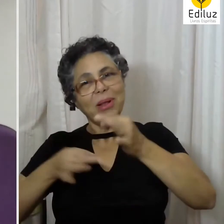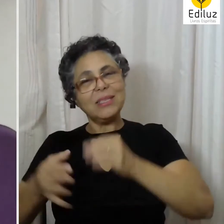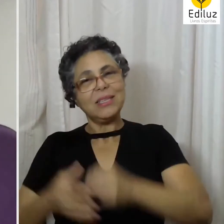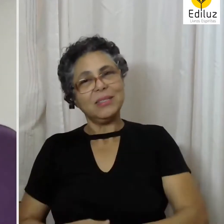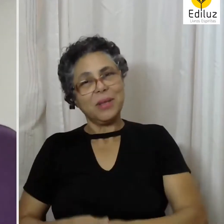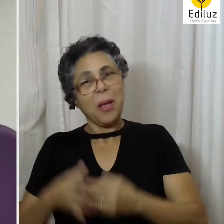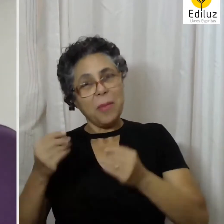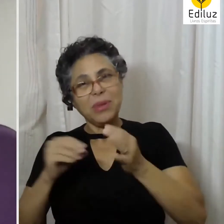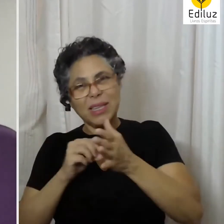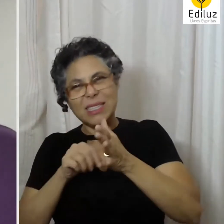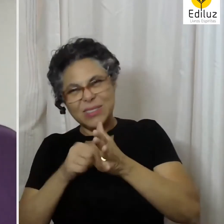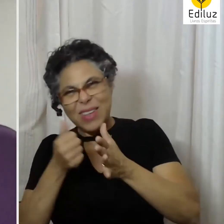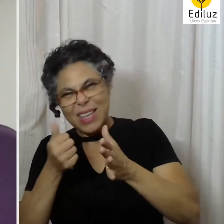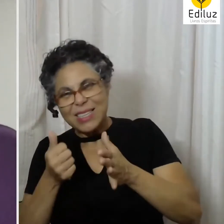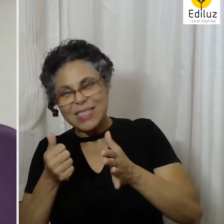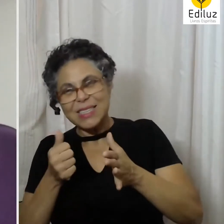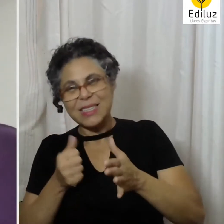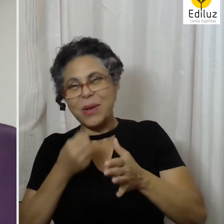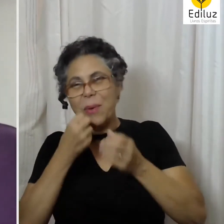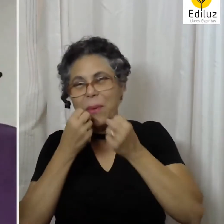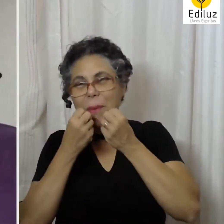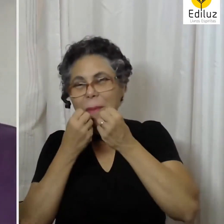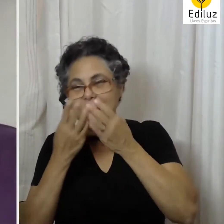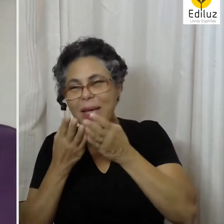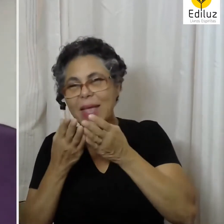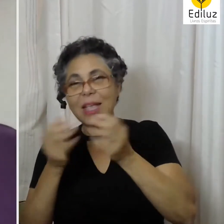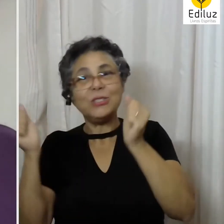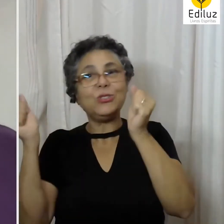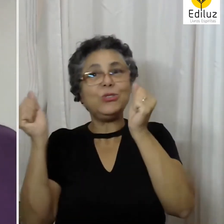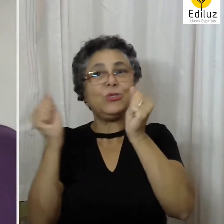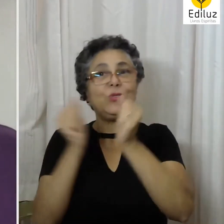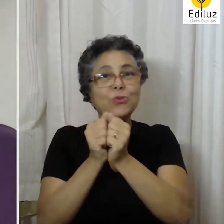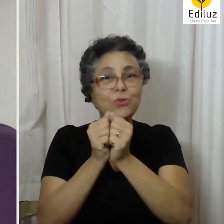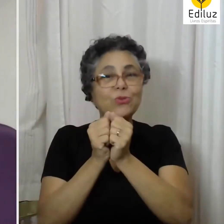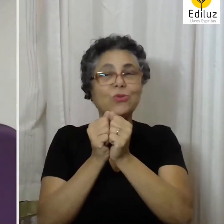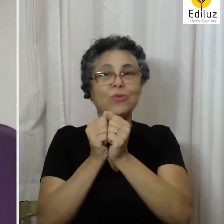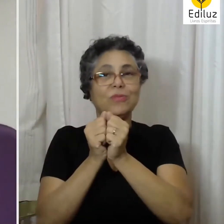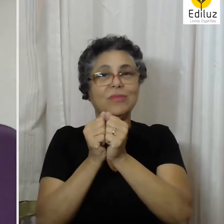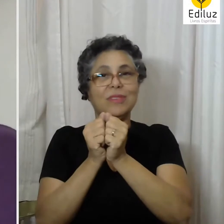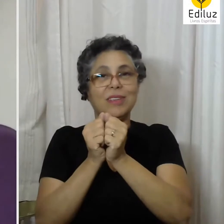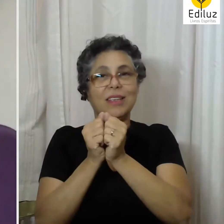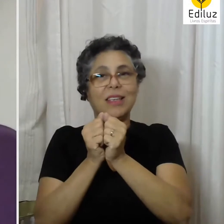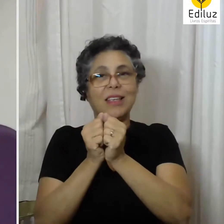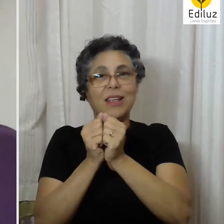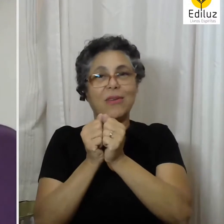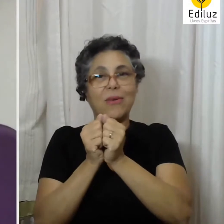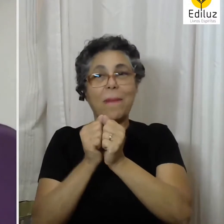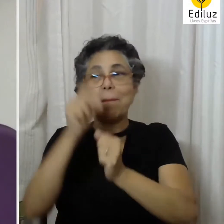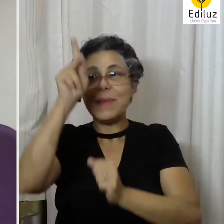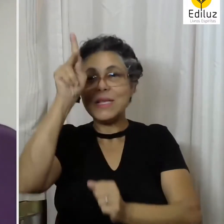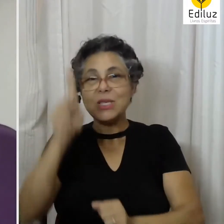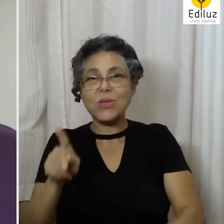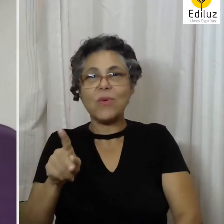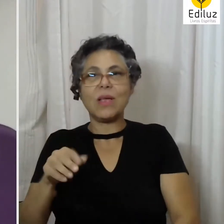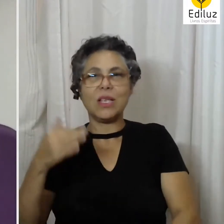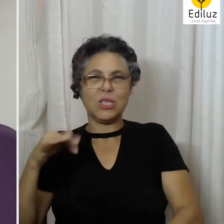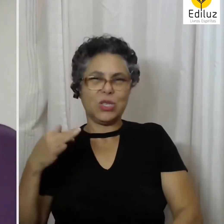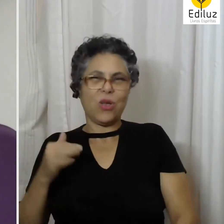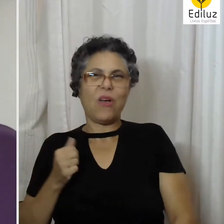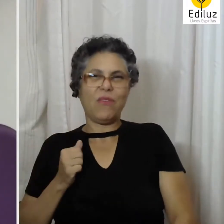Muitas vezes a benevolência está junto daquele que sofre. Muitas vezes